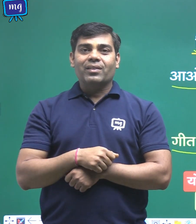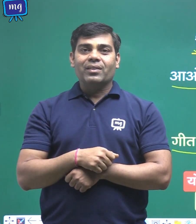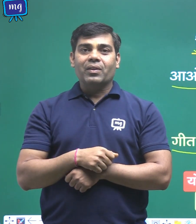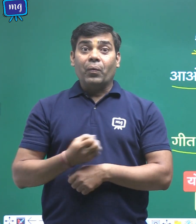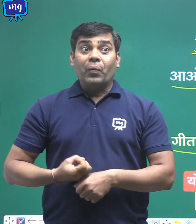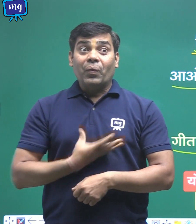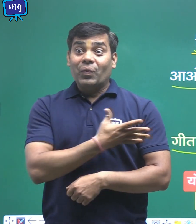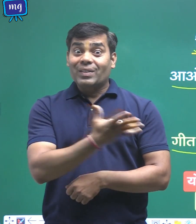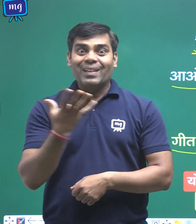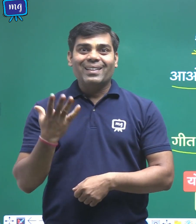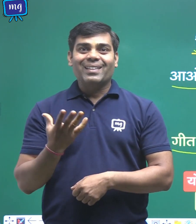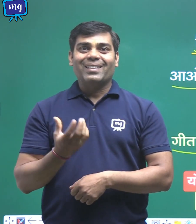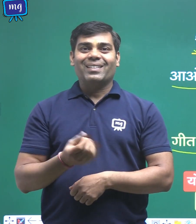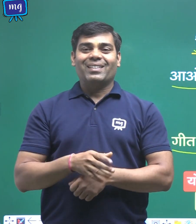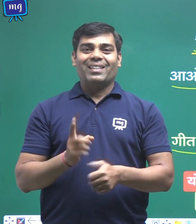खुशहाली के।